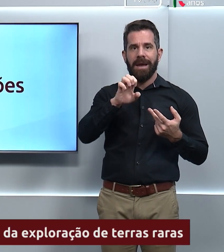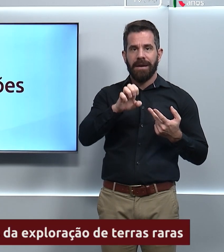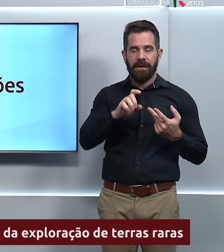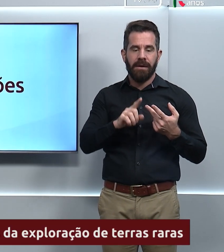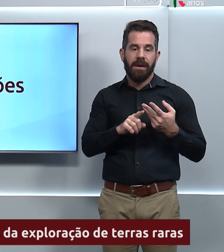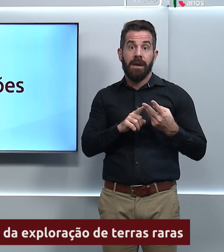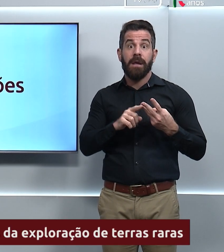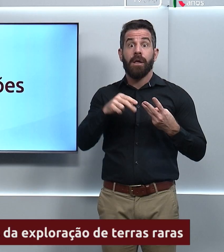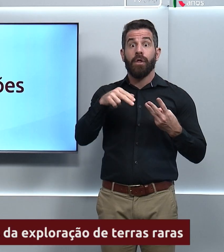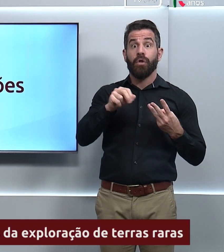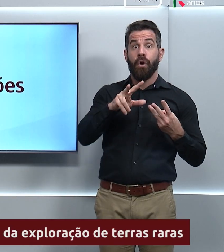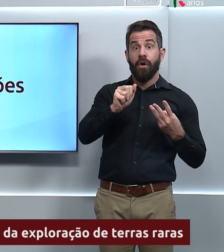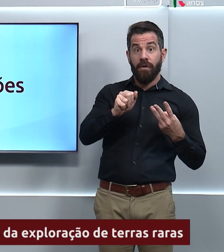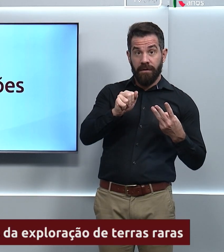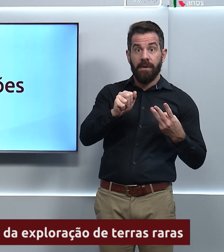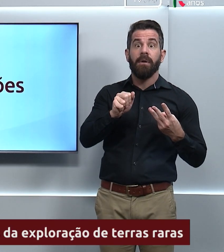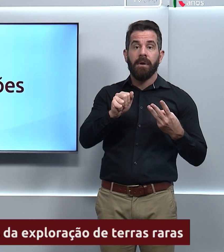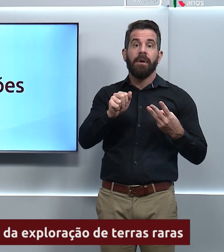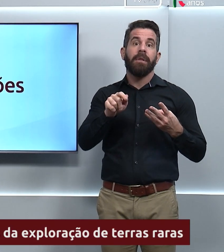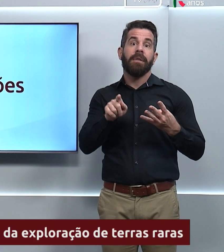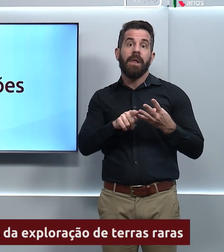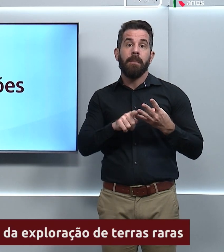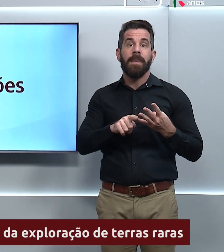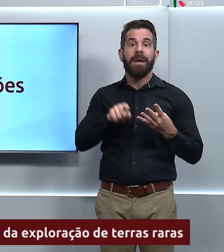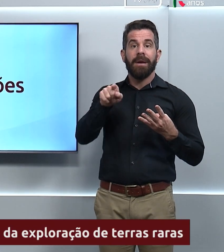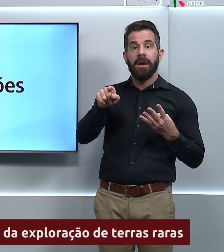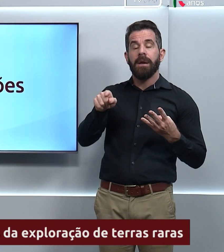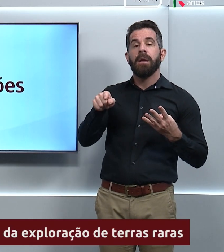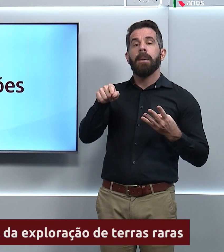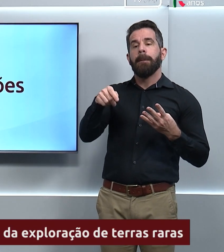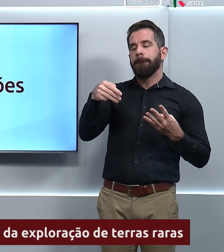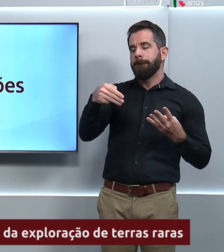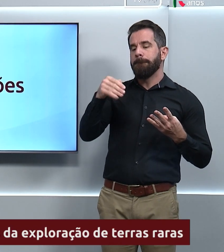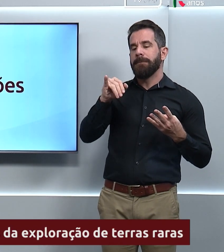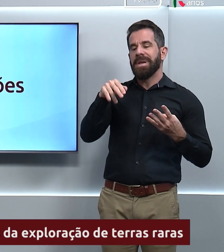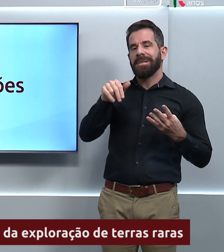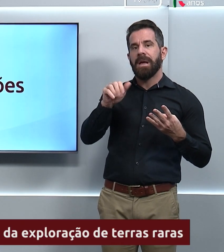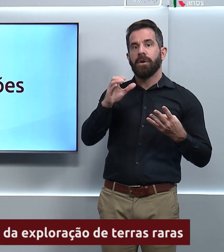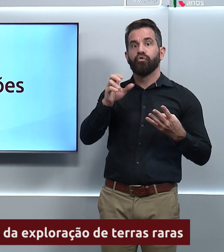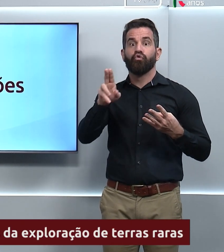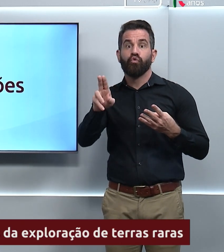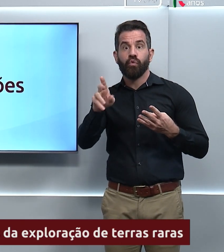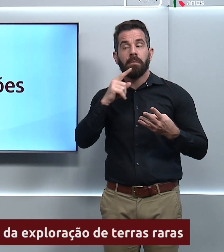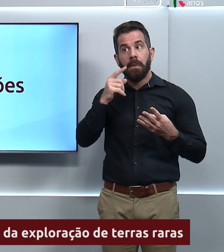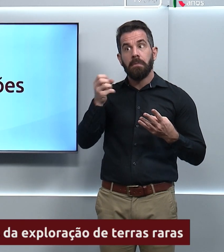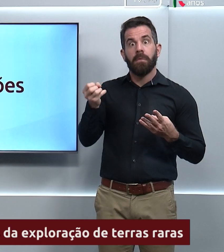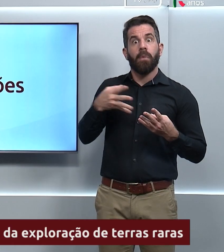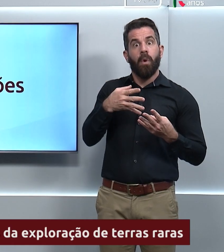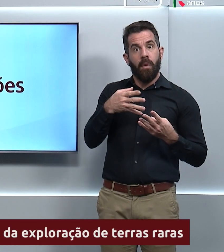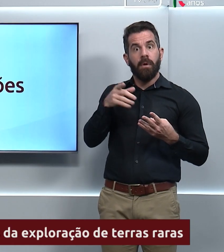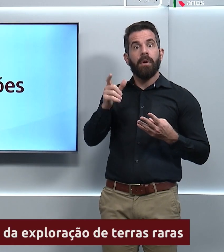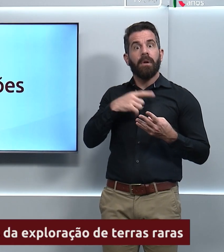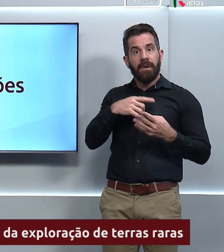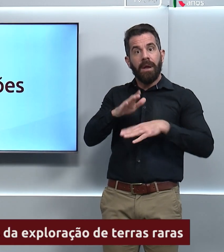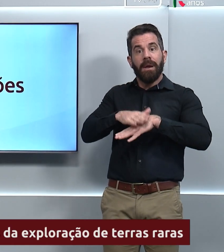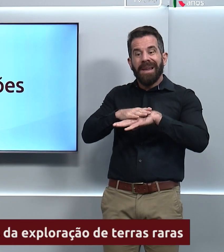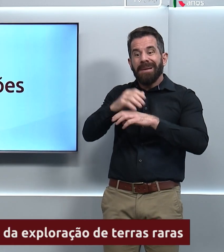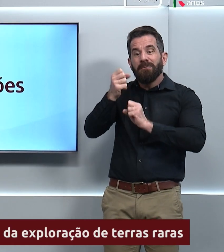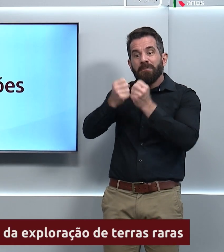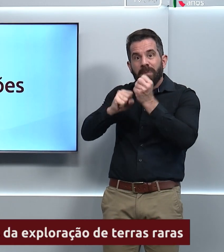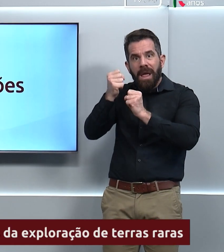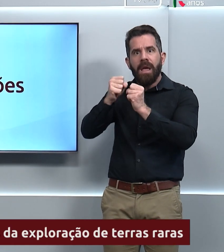tem ganhado atenção, porque é a única cidade no país que tem uma mineradora de terras raras, fora da Ásia.